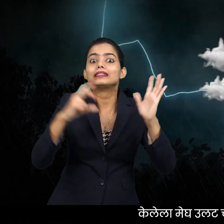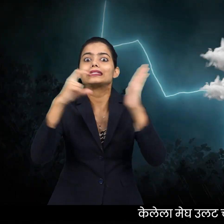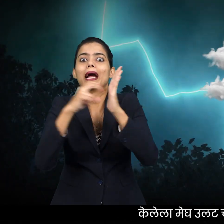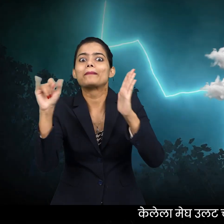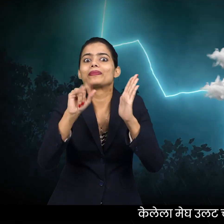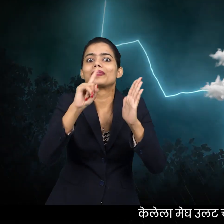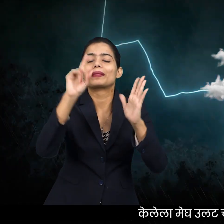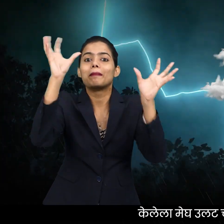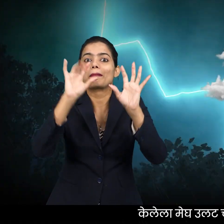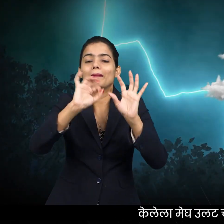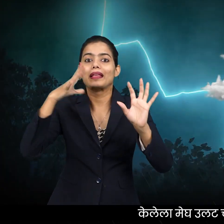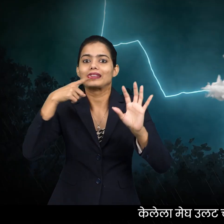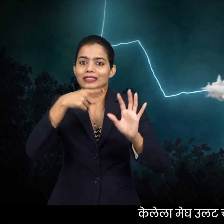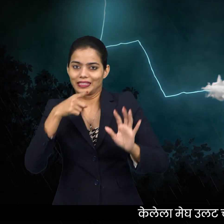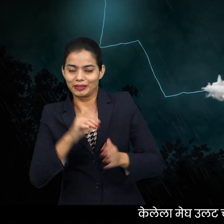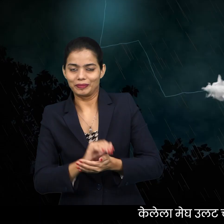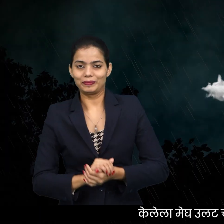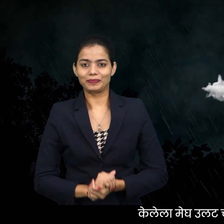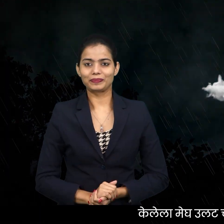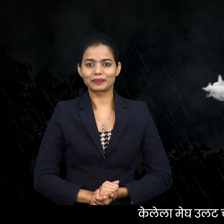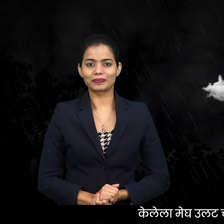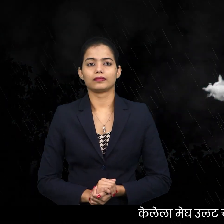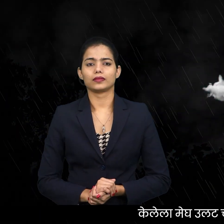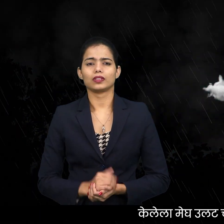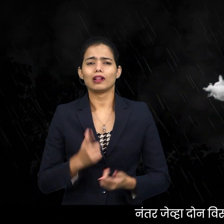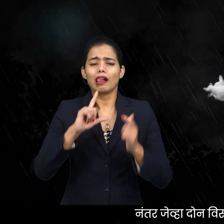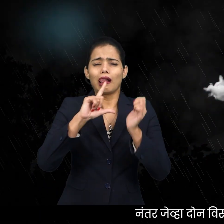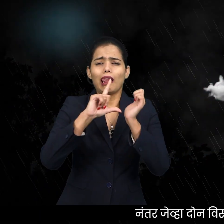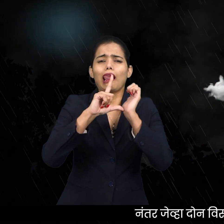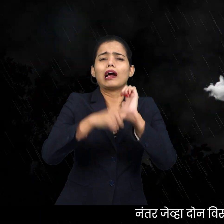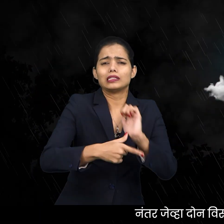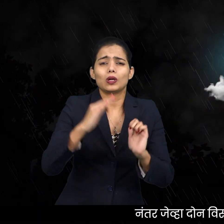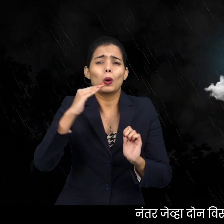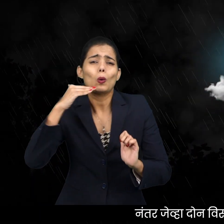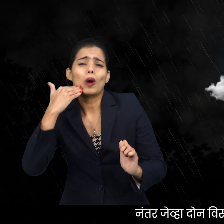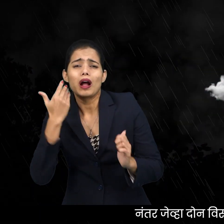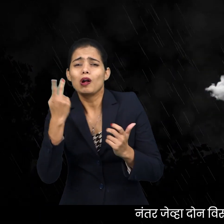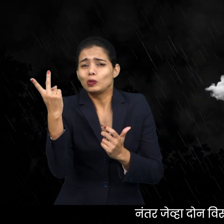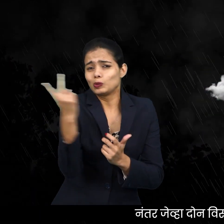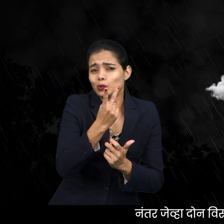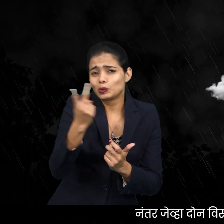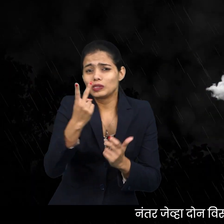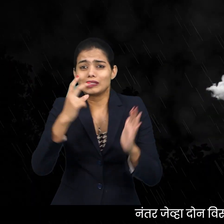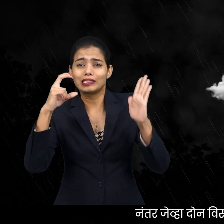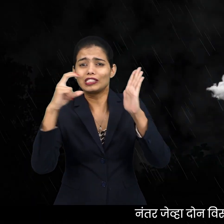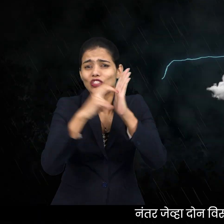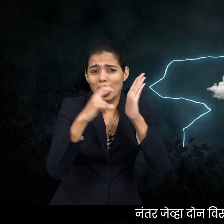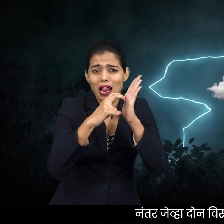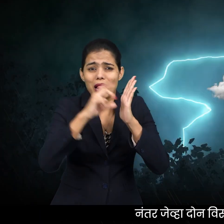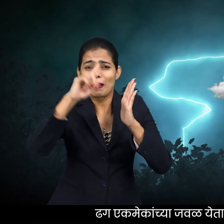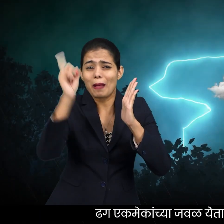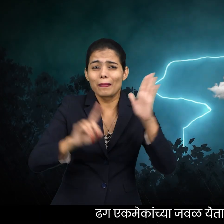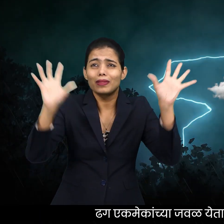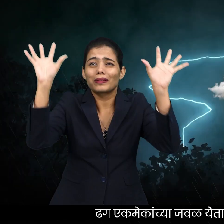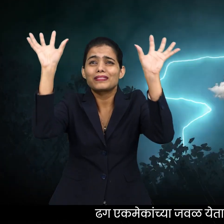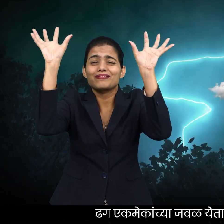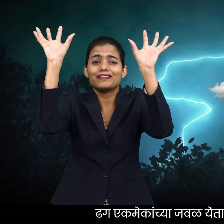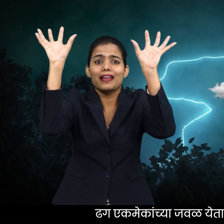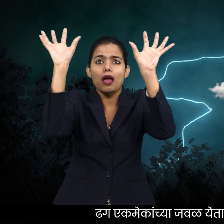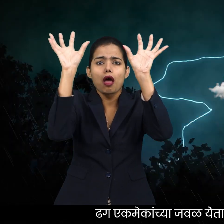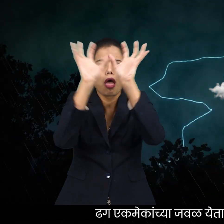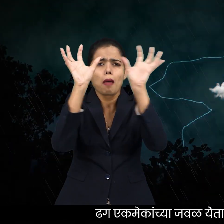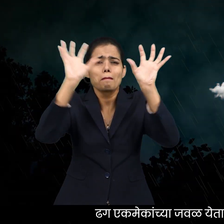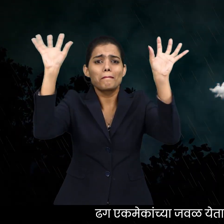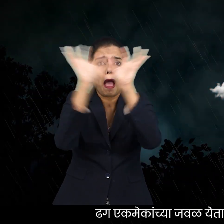केलेल्या मेघ उलट चार्ज प्राप्त करतो. नंतर जेव्हा दोन विरुद्ध चार्ज असलेल्या ढग